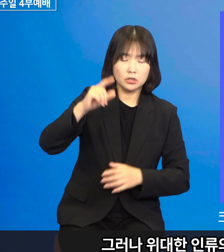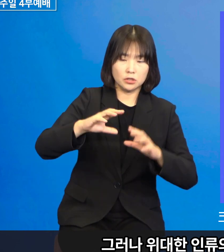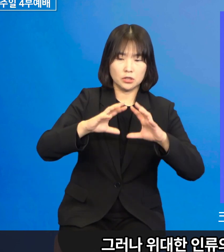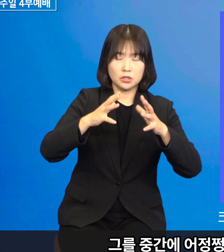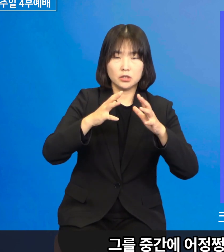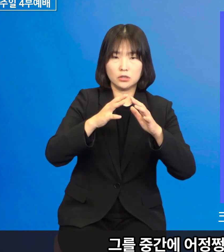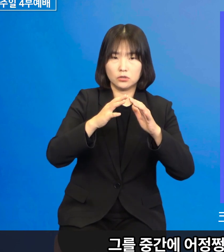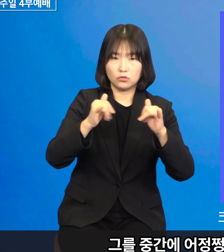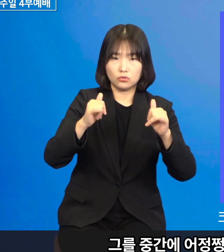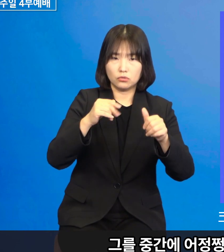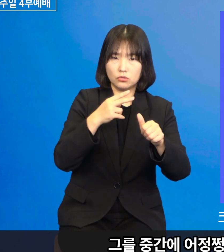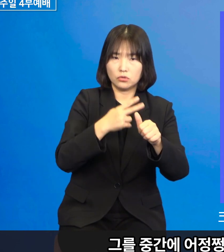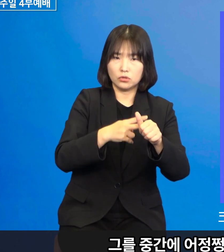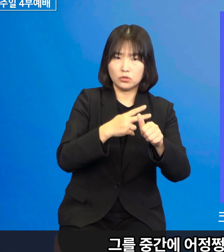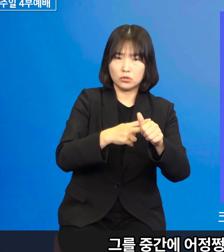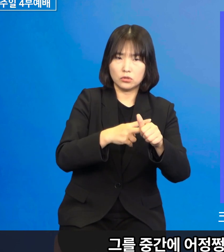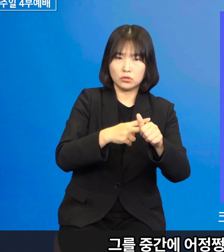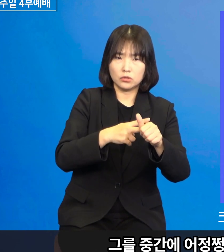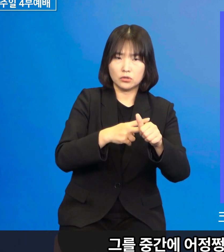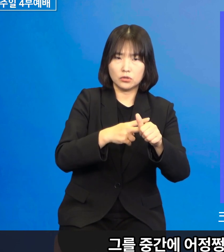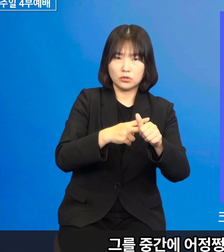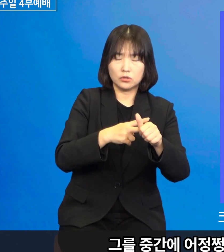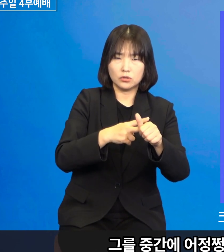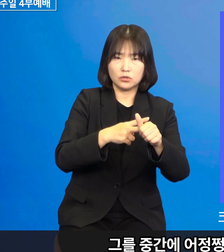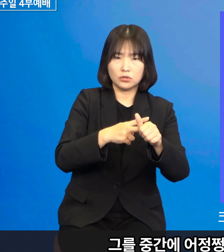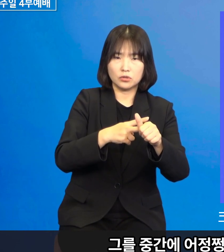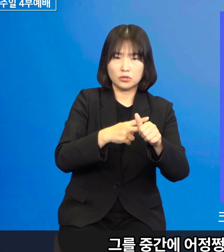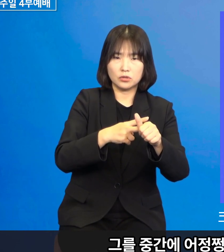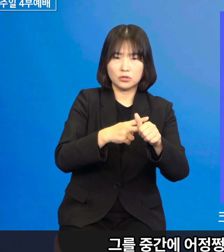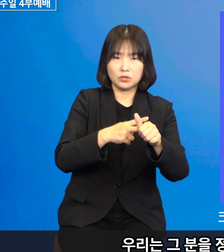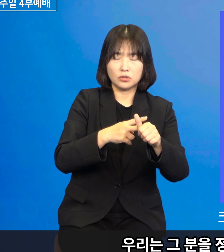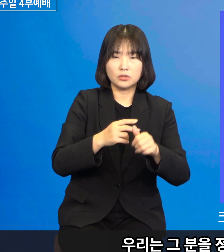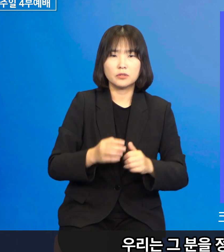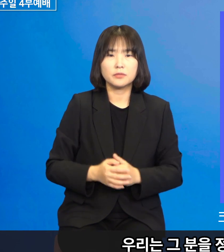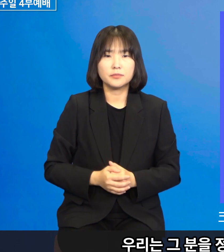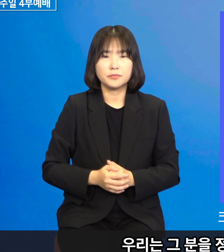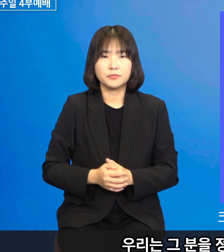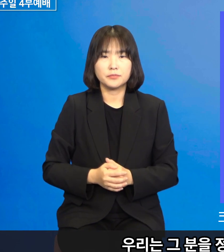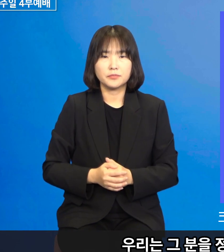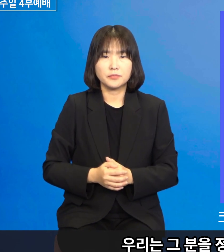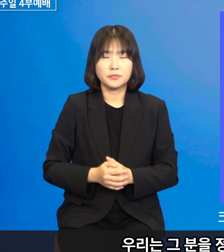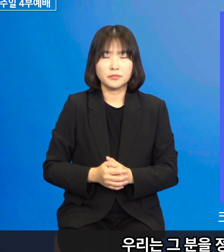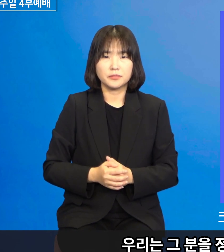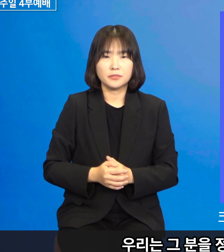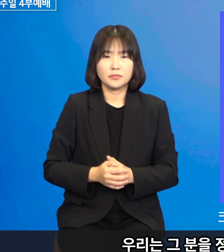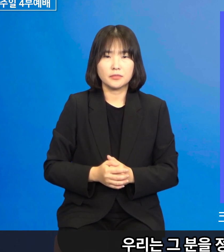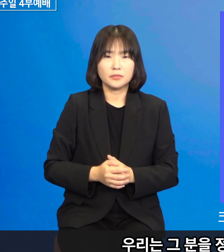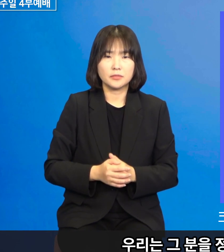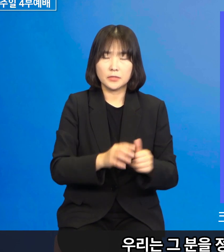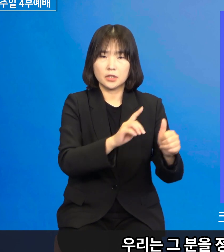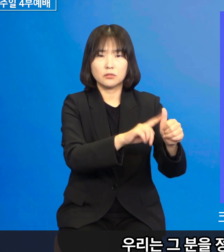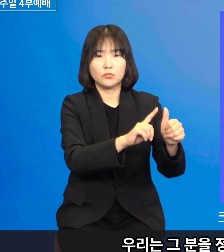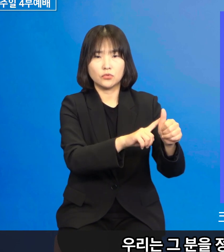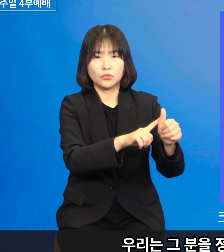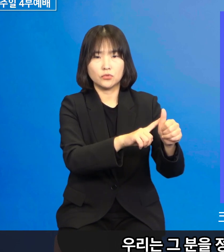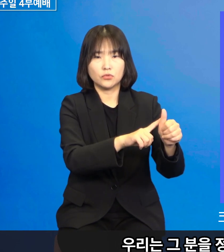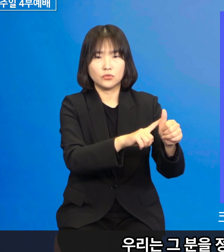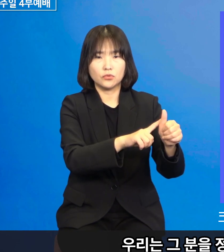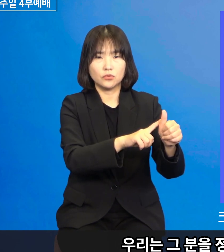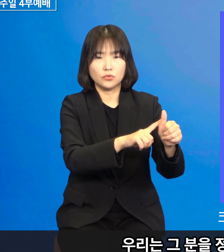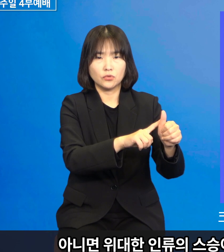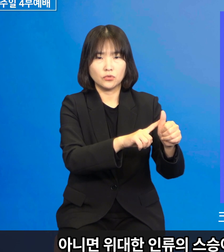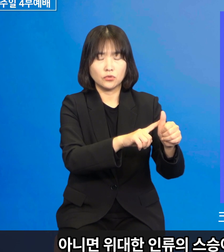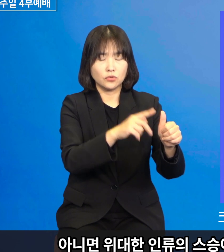스승이니 어쩌냐는 그럴 중간에 어정쩡한 여지를 주지 않았다. 우리는 그분을